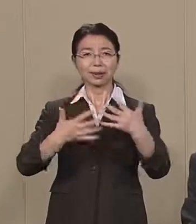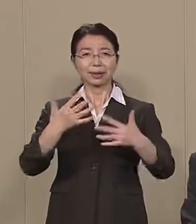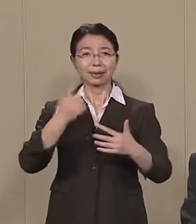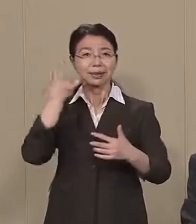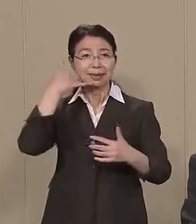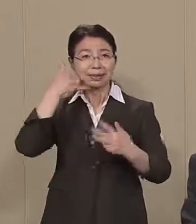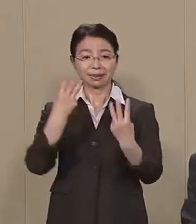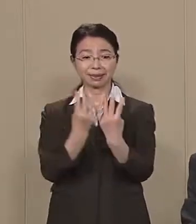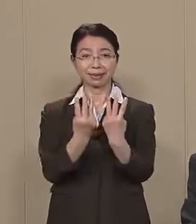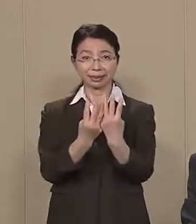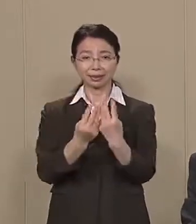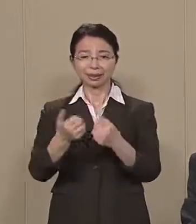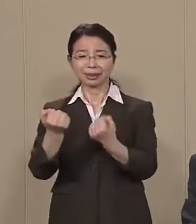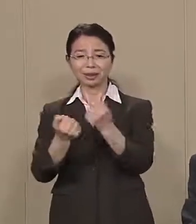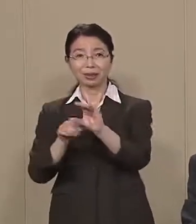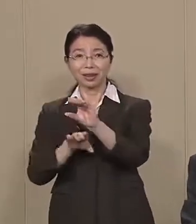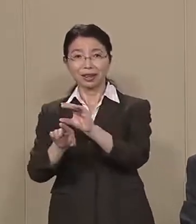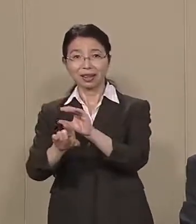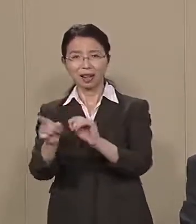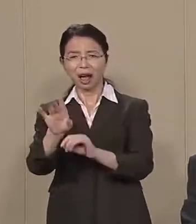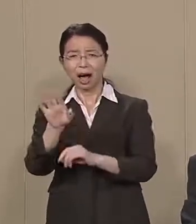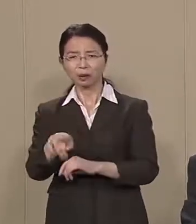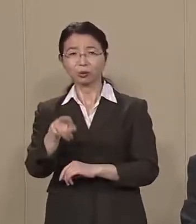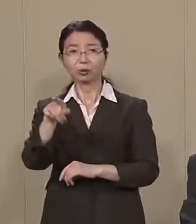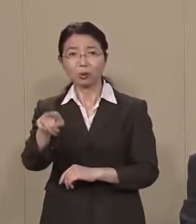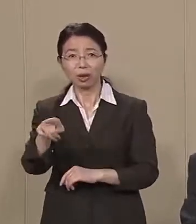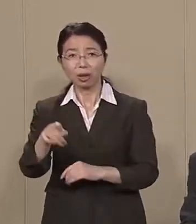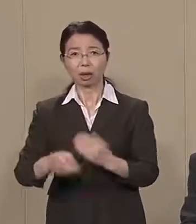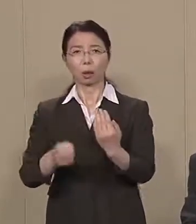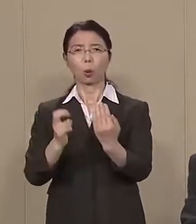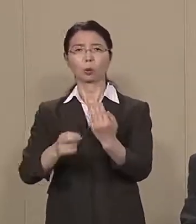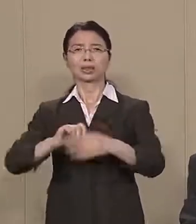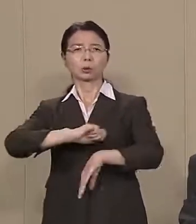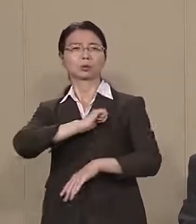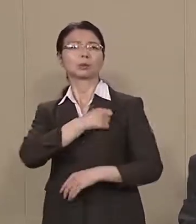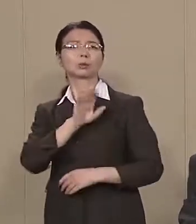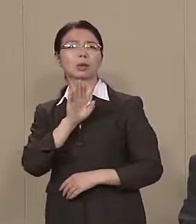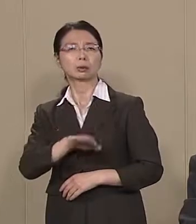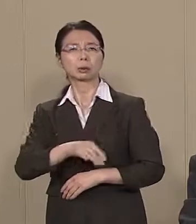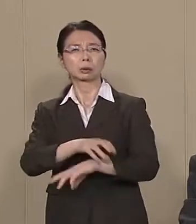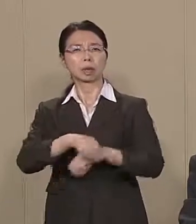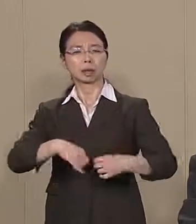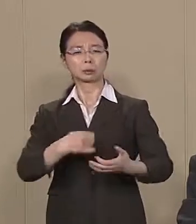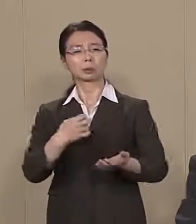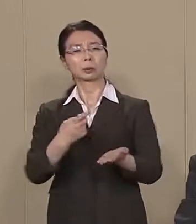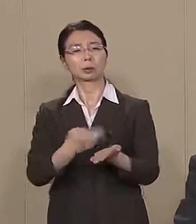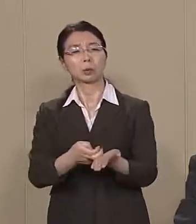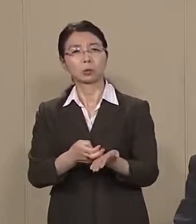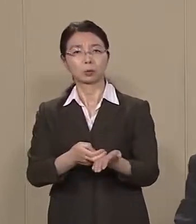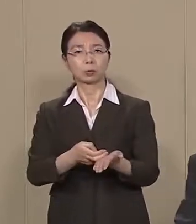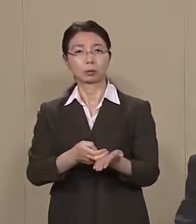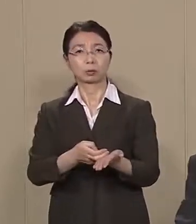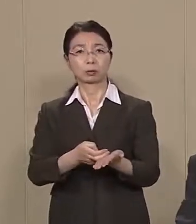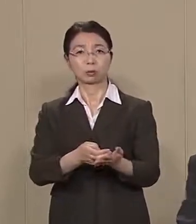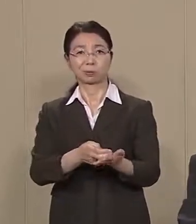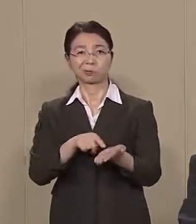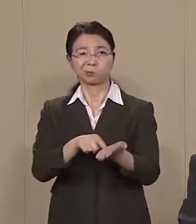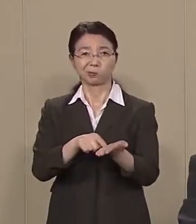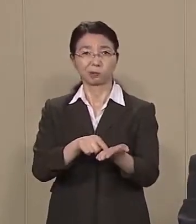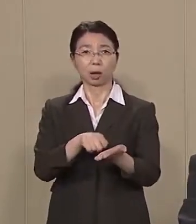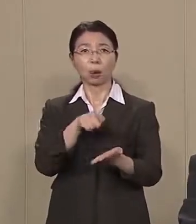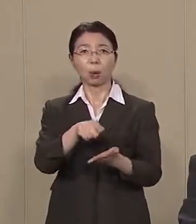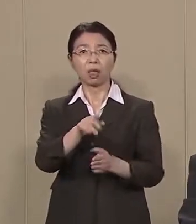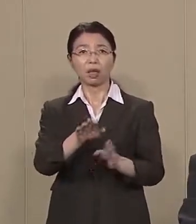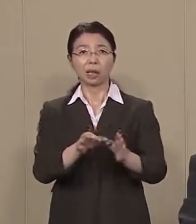などしつこく聞き法律で義務だからといって合意に契約を攻めてくるのですこのような